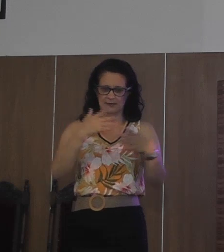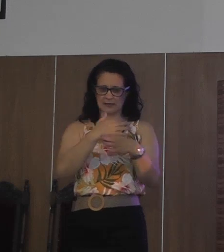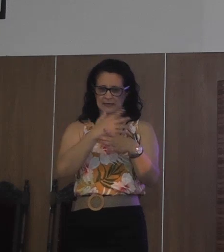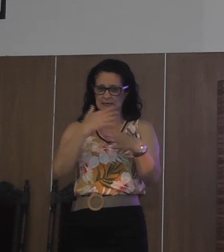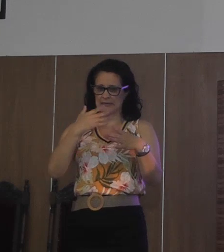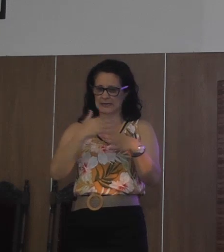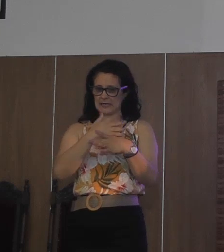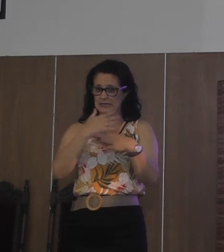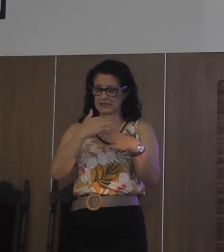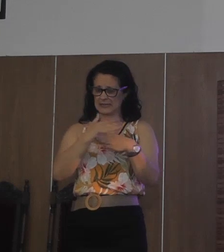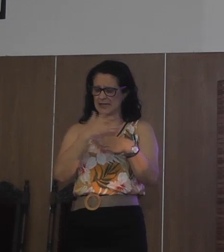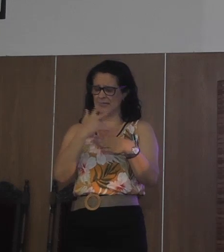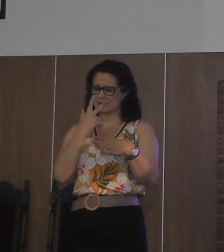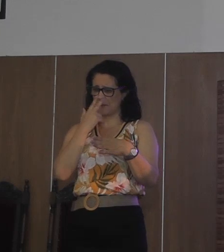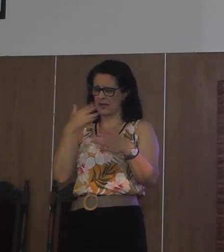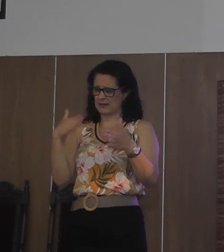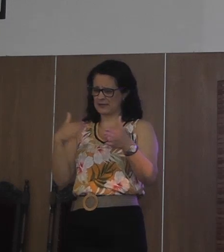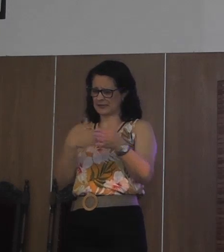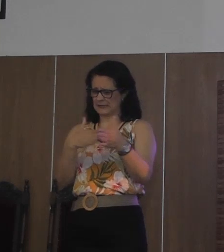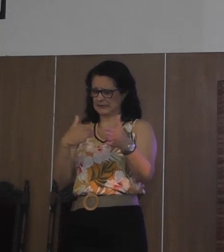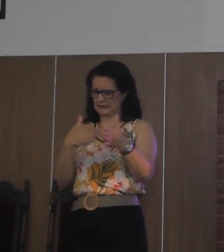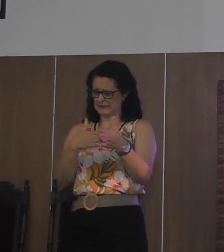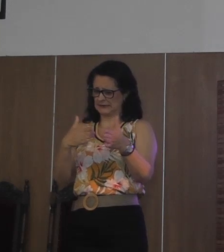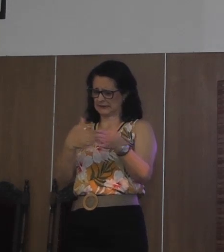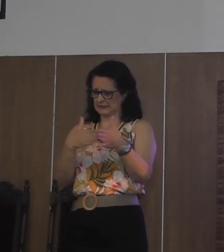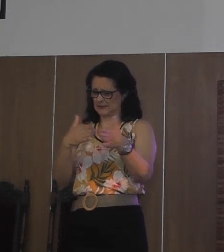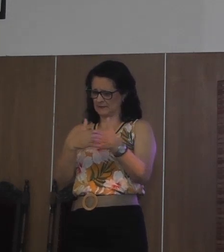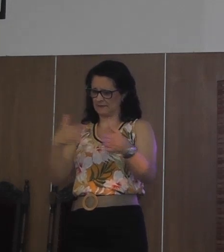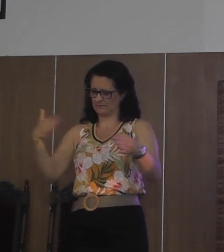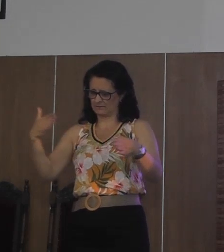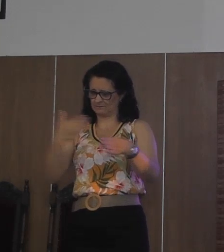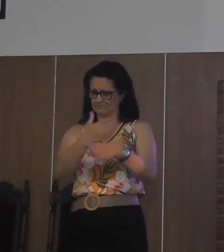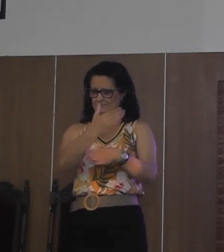era intransponível humanamente falando.